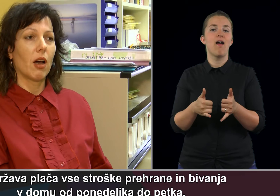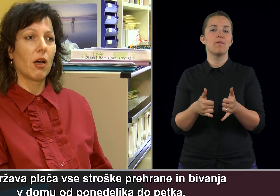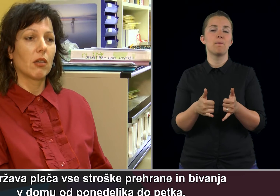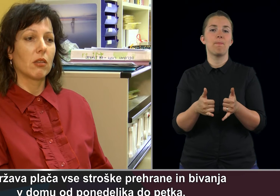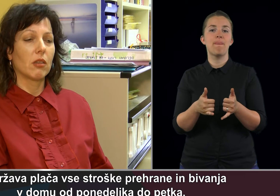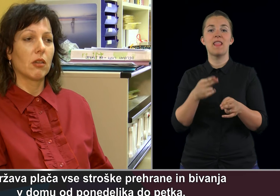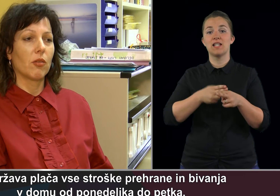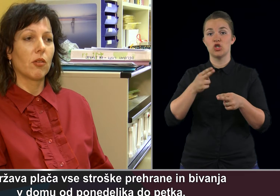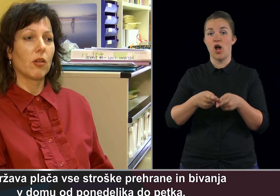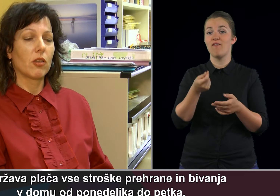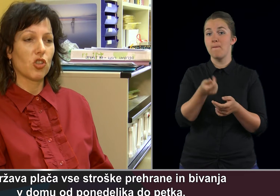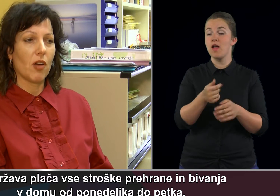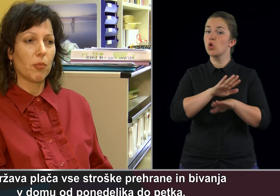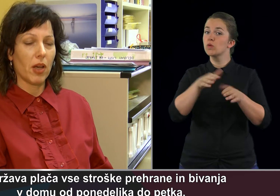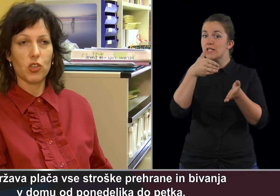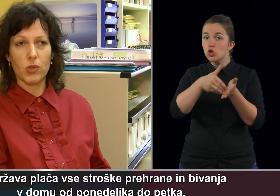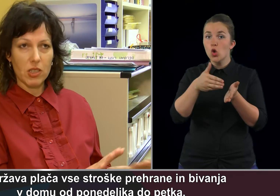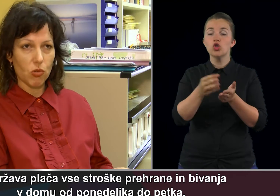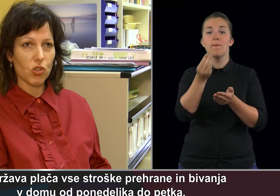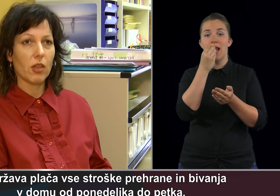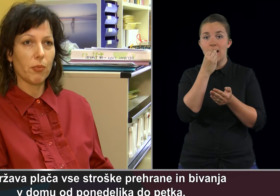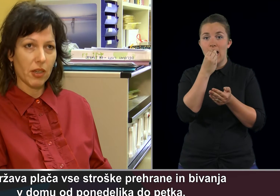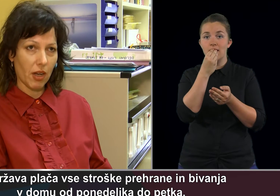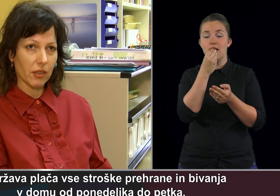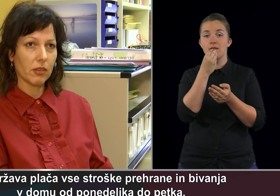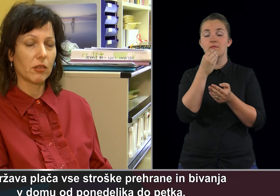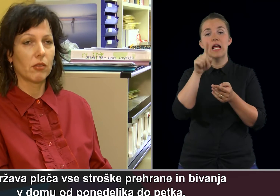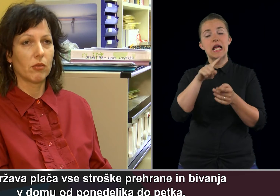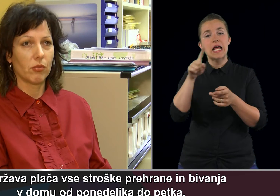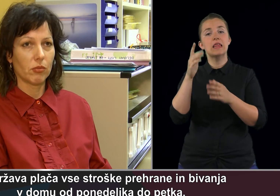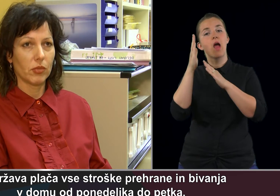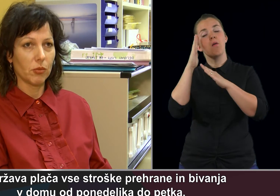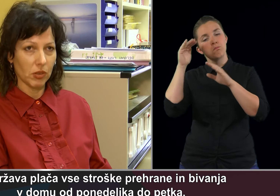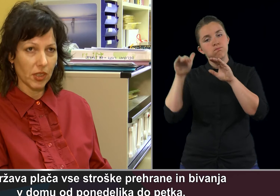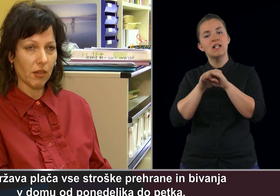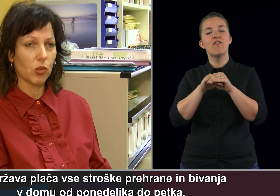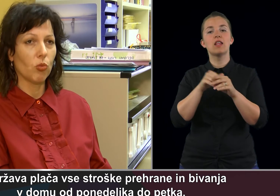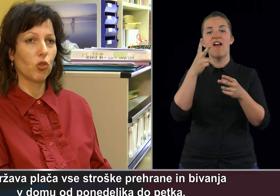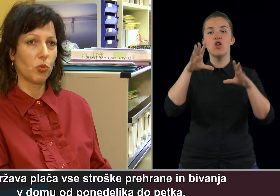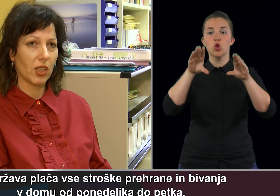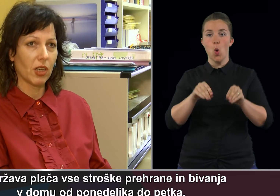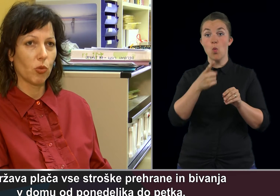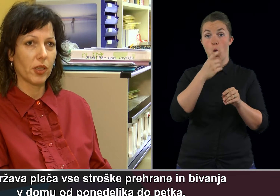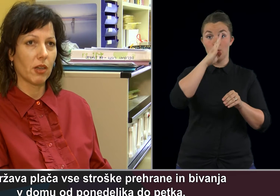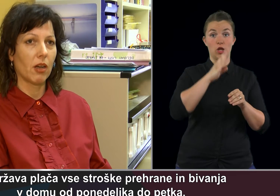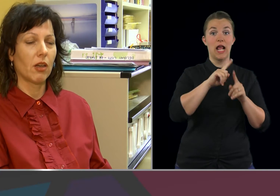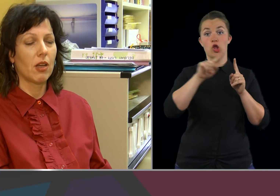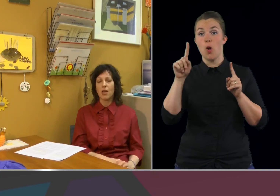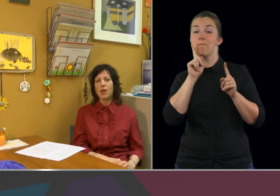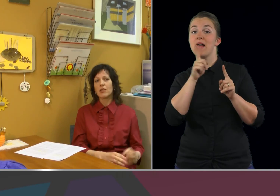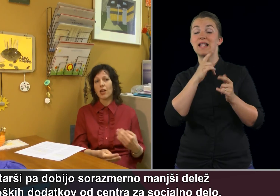da država plača vse stroške prehrane in bivanja v domu od ponedeljka do